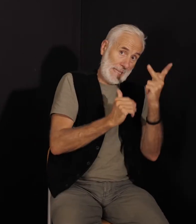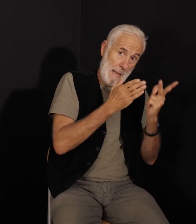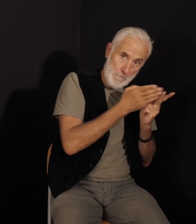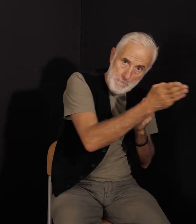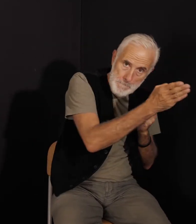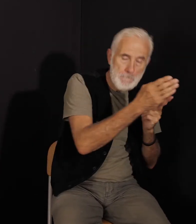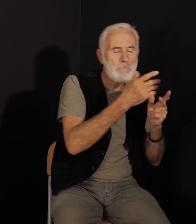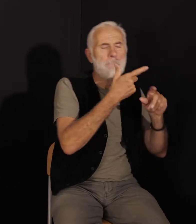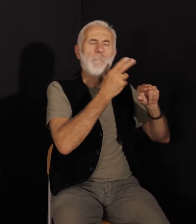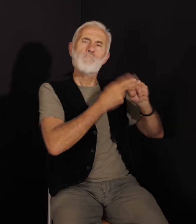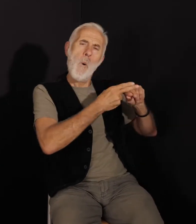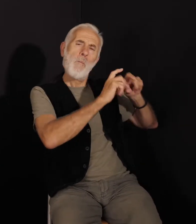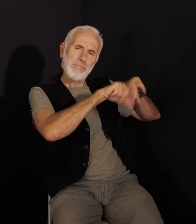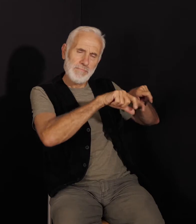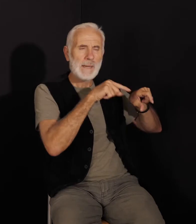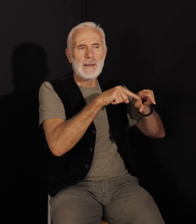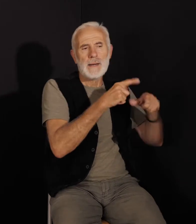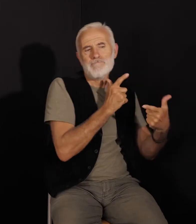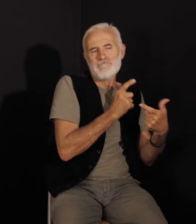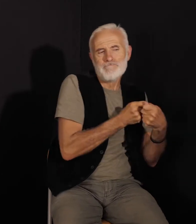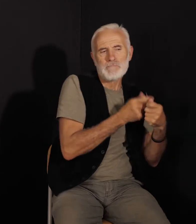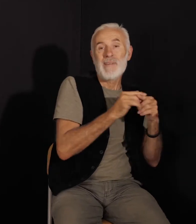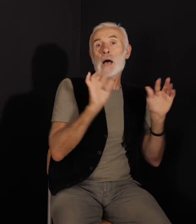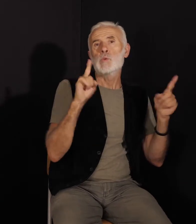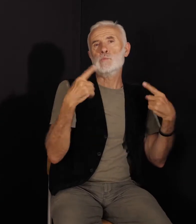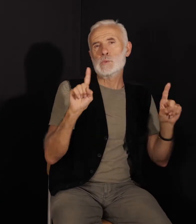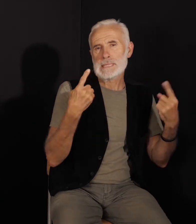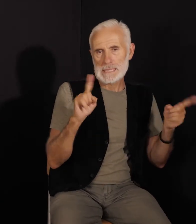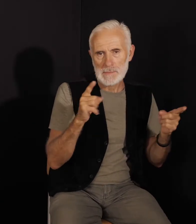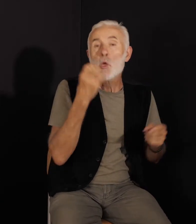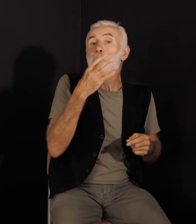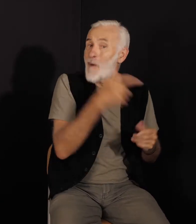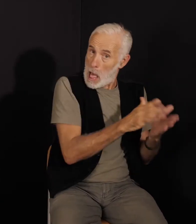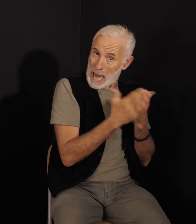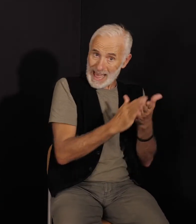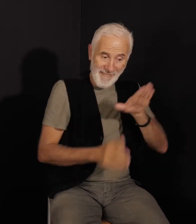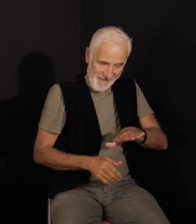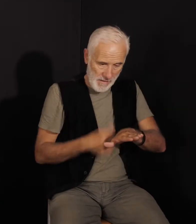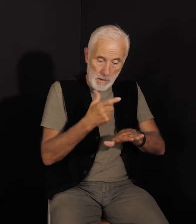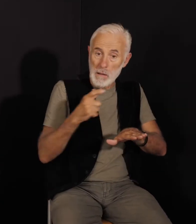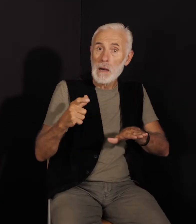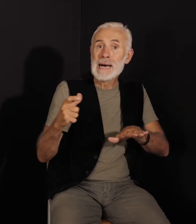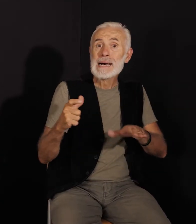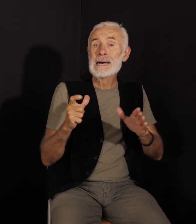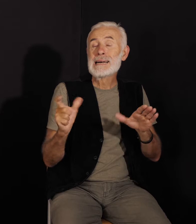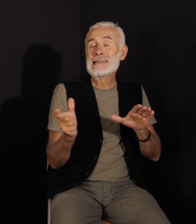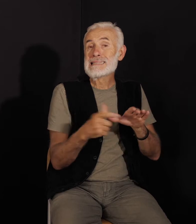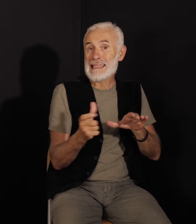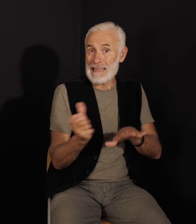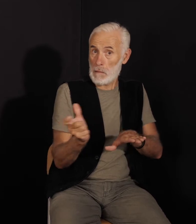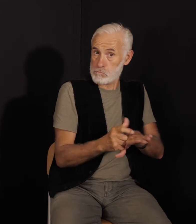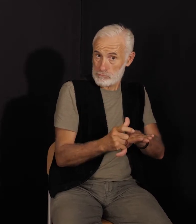la musique. Et souvent ont un CD et un cahier photo à l'intérieur. C'est un objet complet.